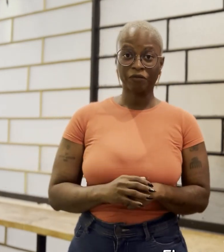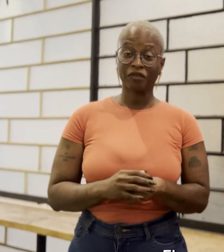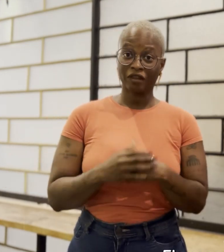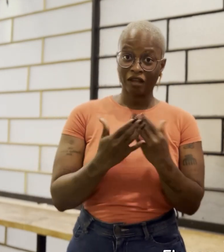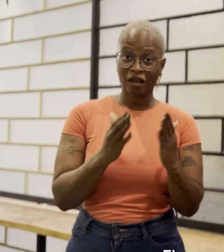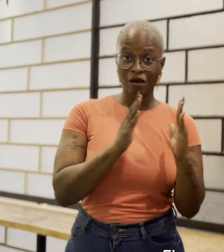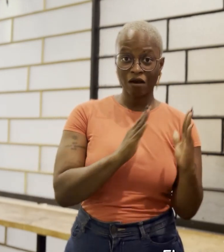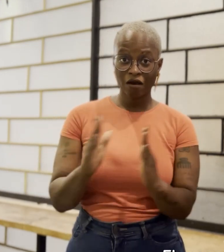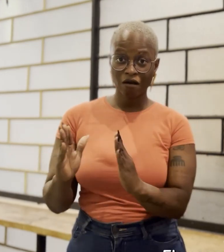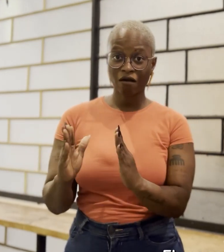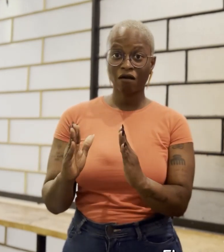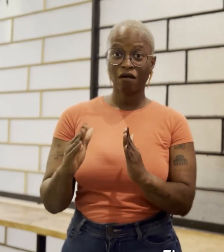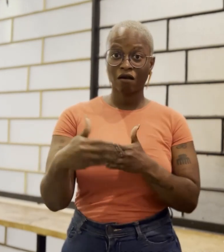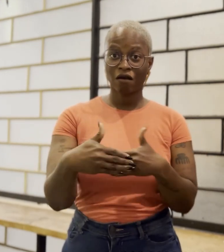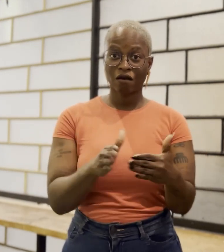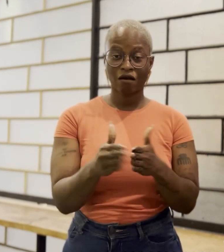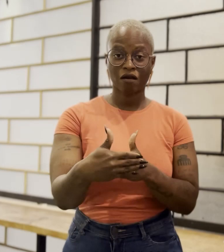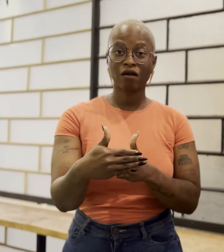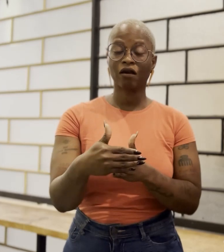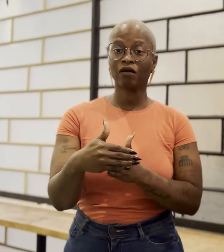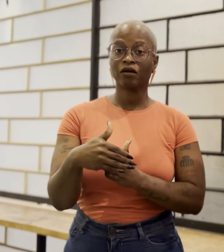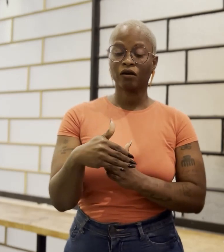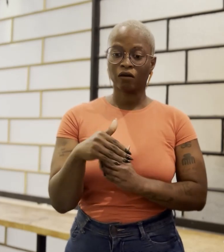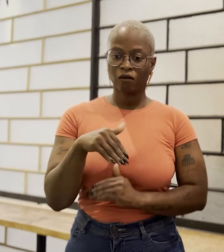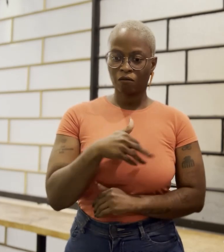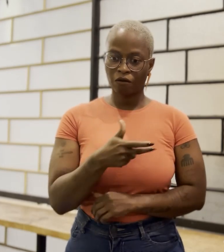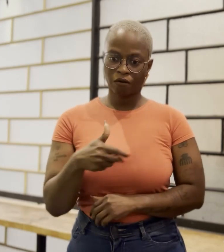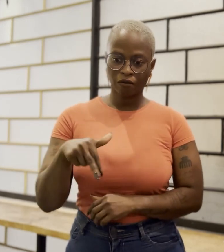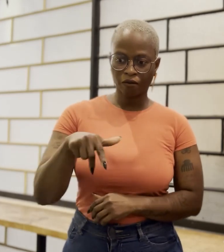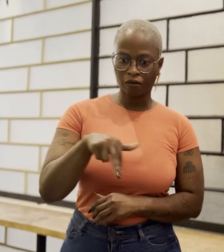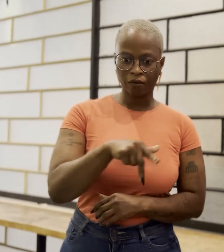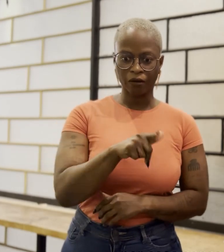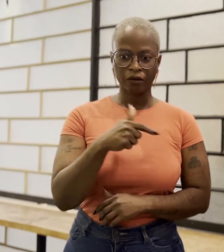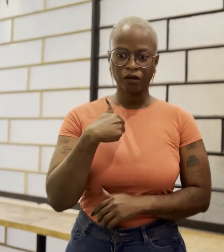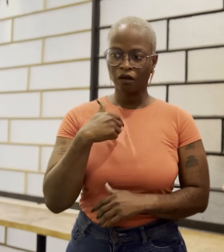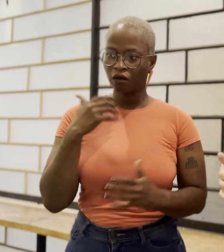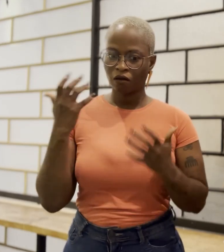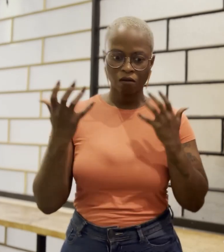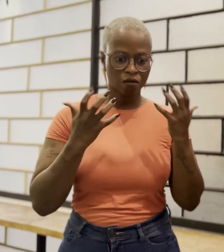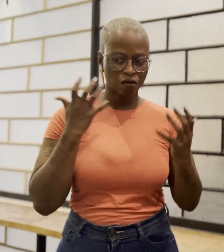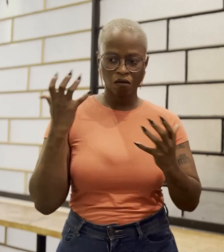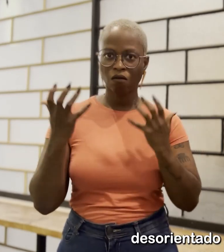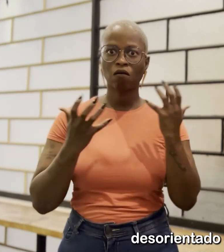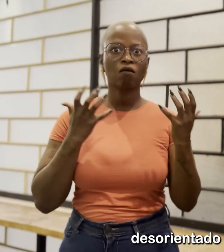Ele passa pelo labirinto, por essa sensação de estar perdido,